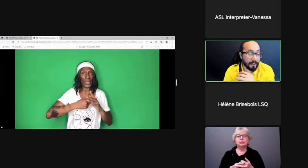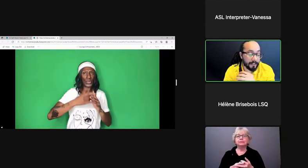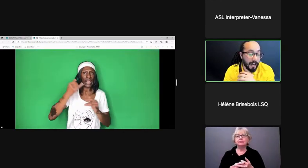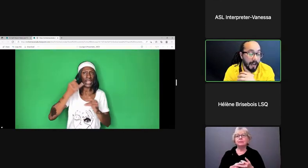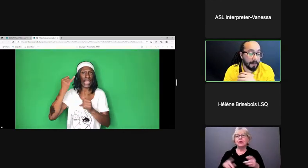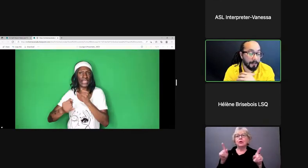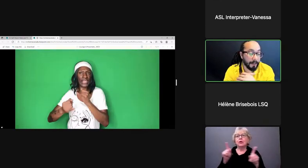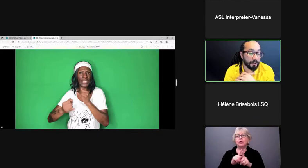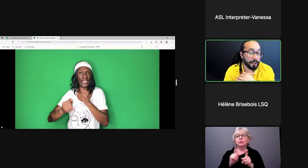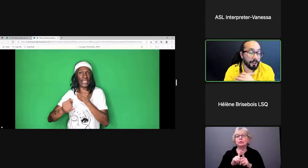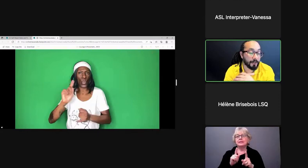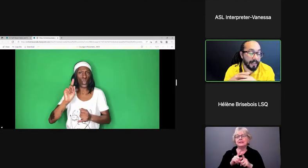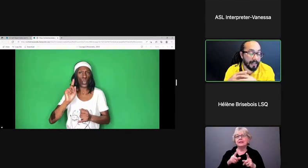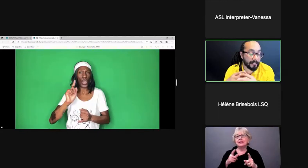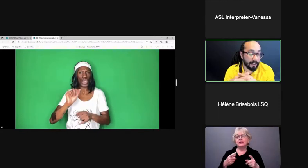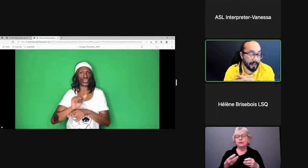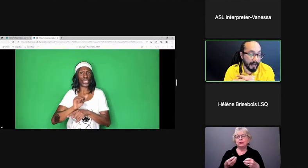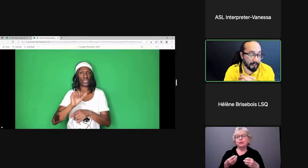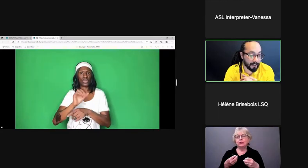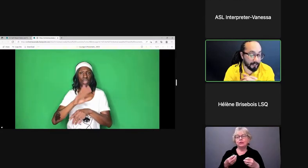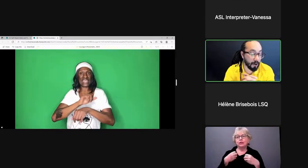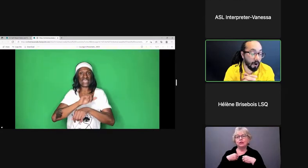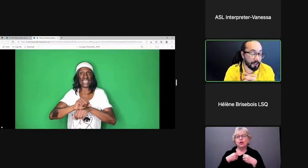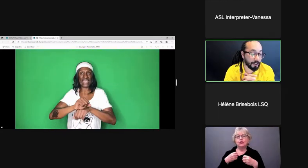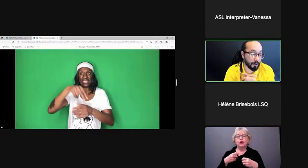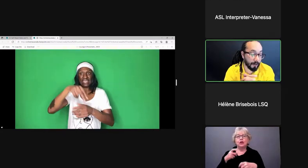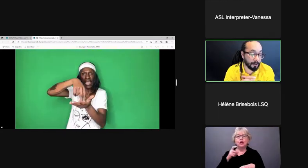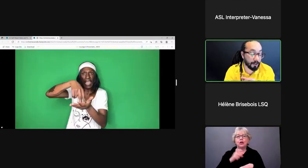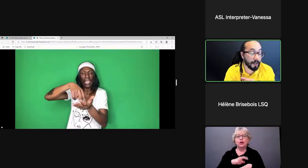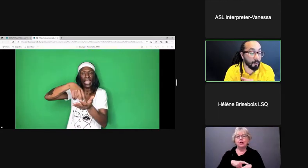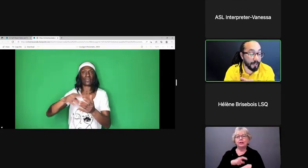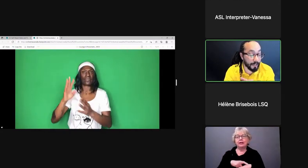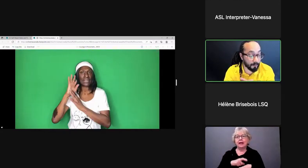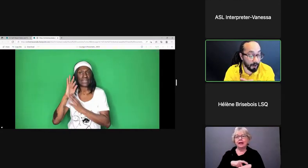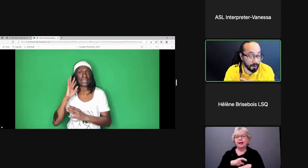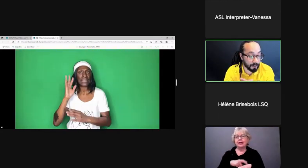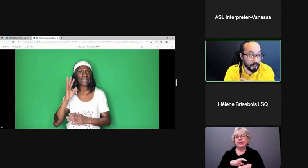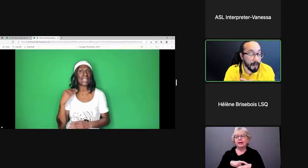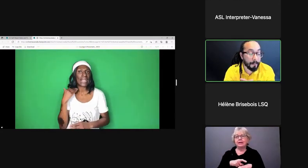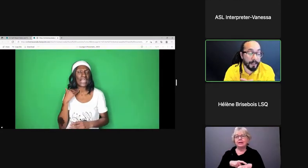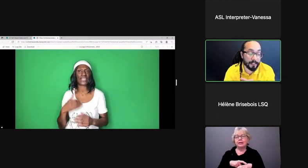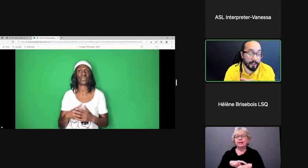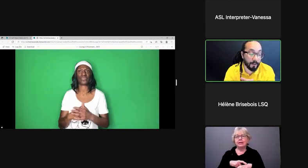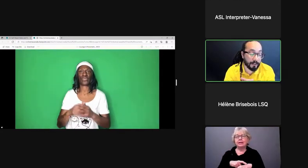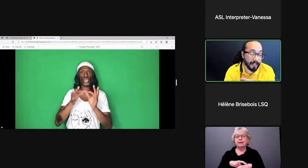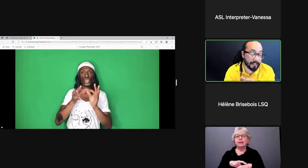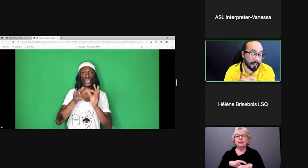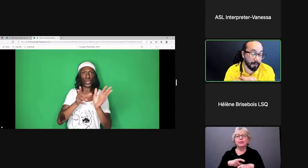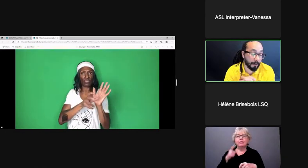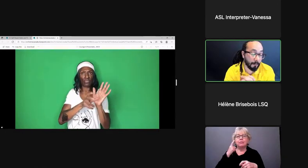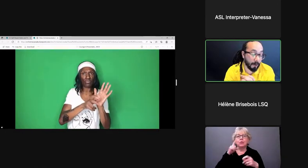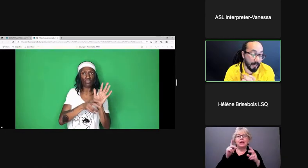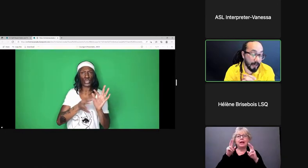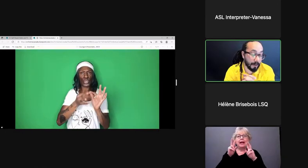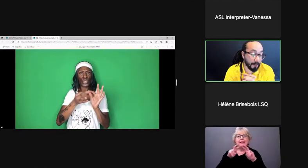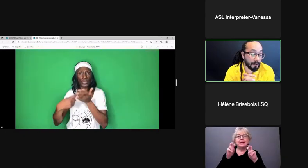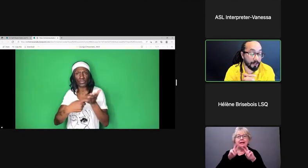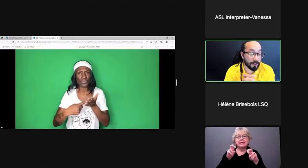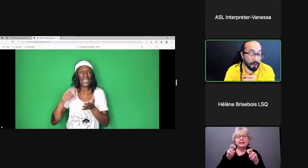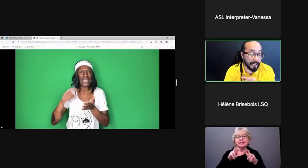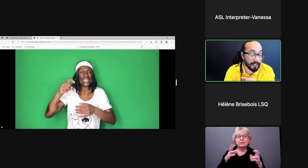Et aussi, ça permet d'avoir le temps d'analyse nécessaire